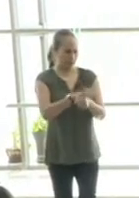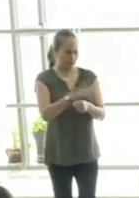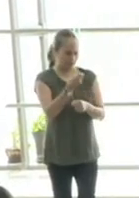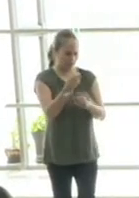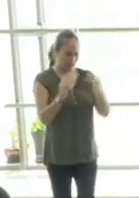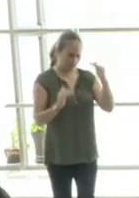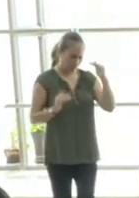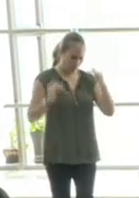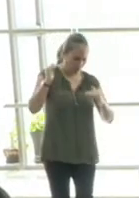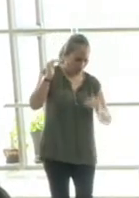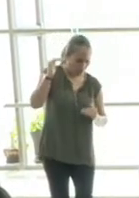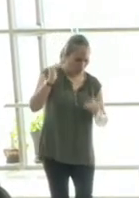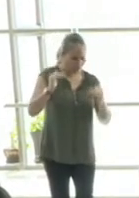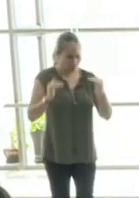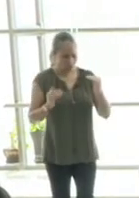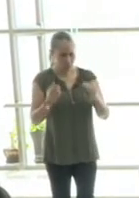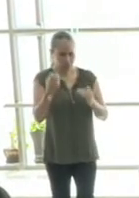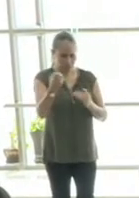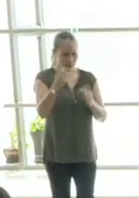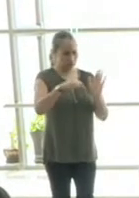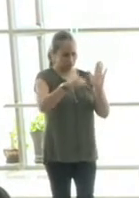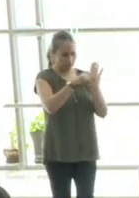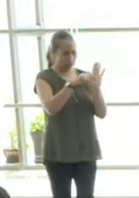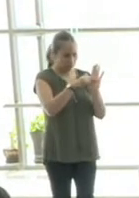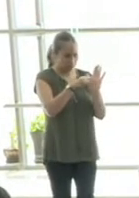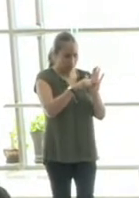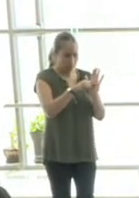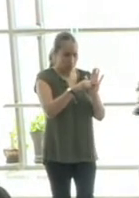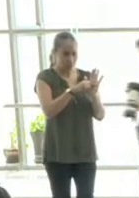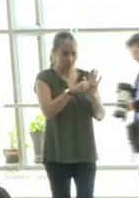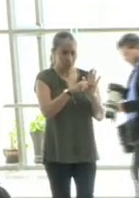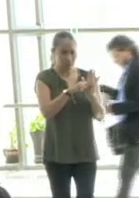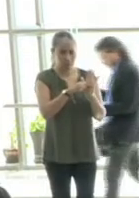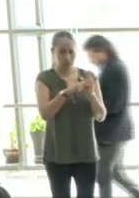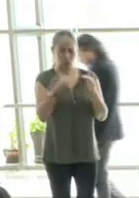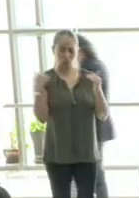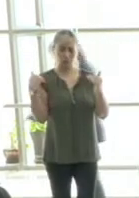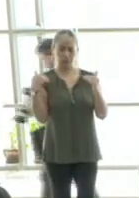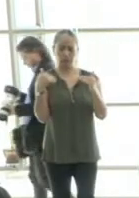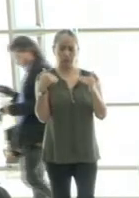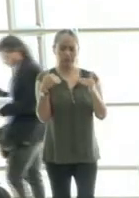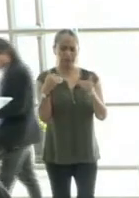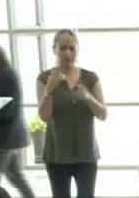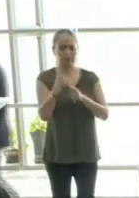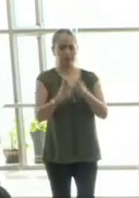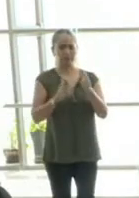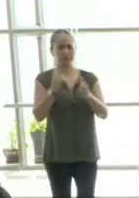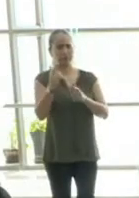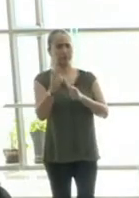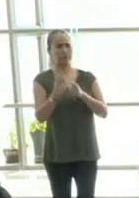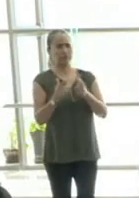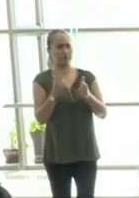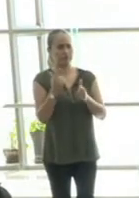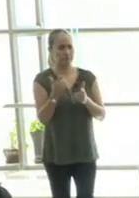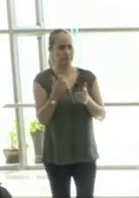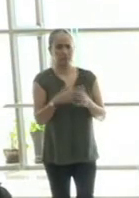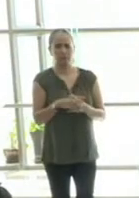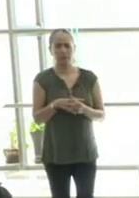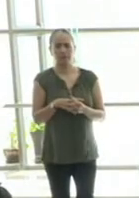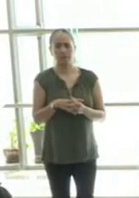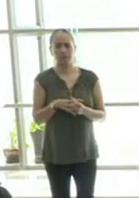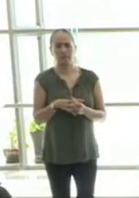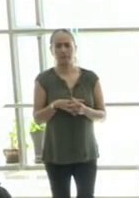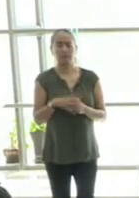no hubo algún impacto negativo sino a una desaceleración si es así entonces hubiera no sé disminuido